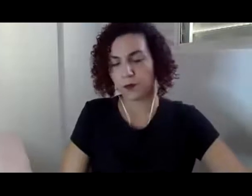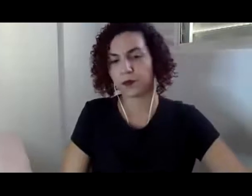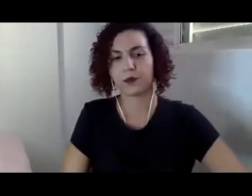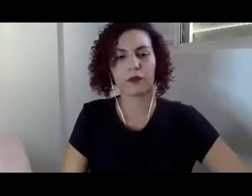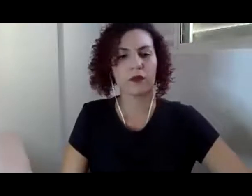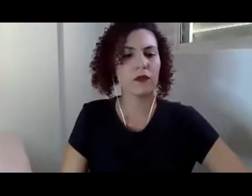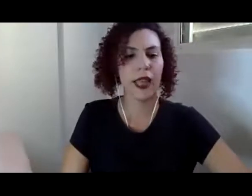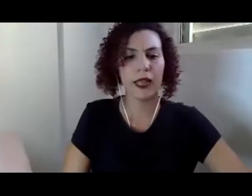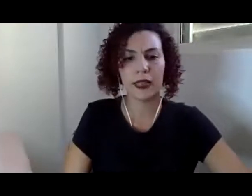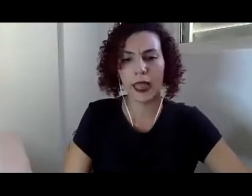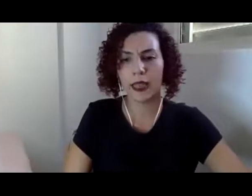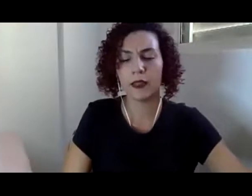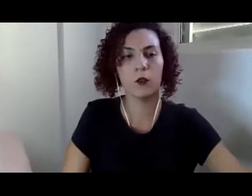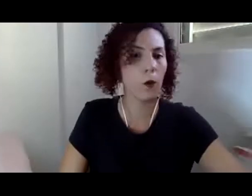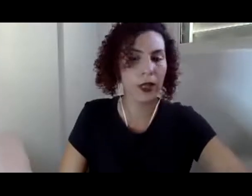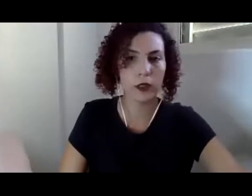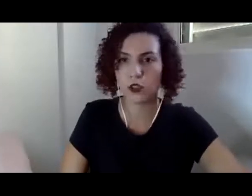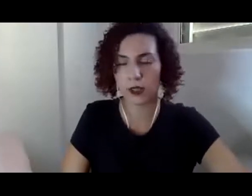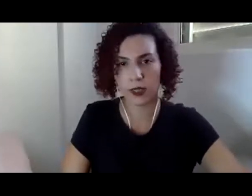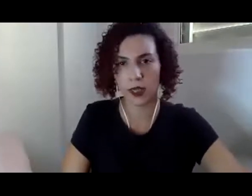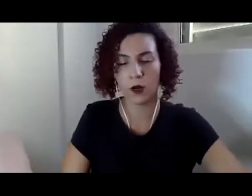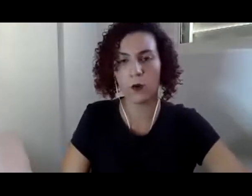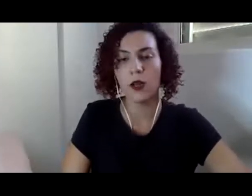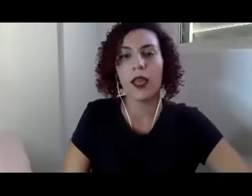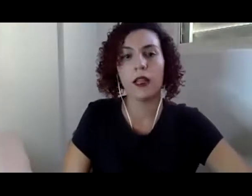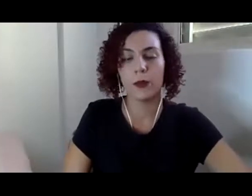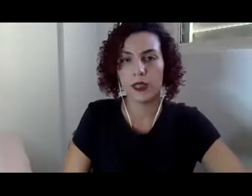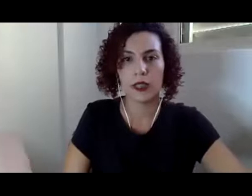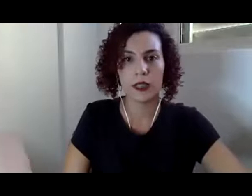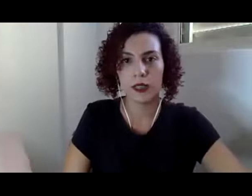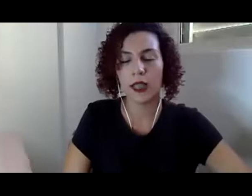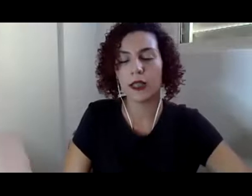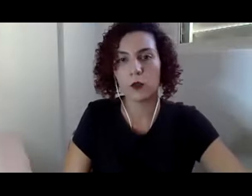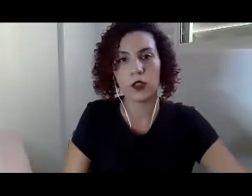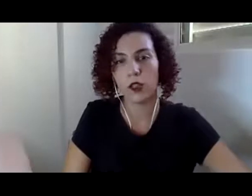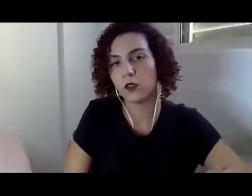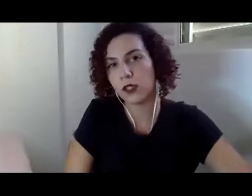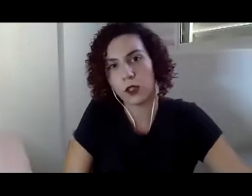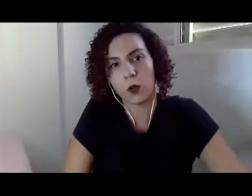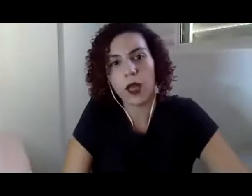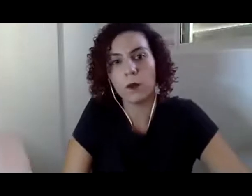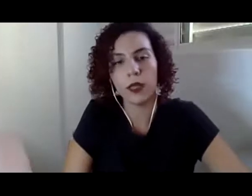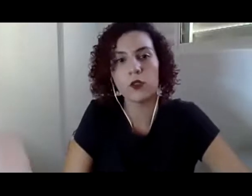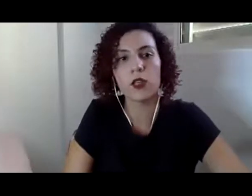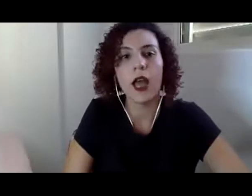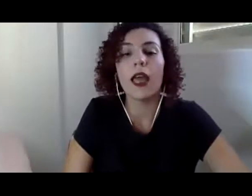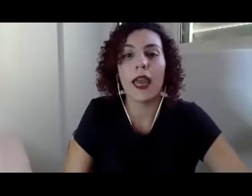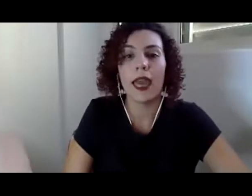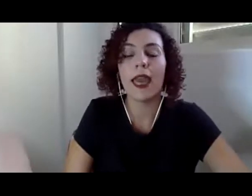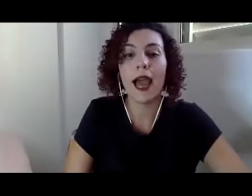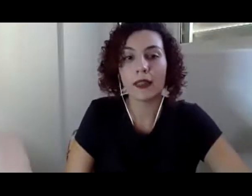didáticos, ele tem, no momento de inscrição, ele tem o direito de ser